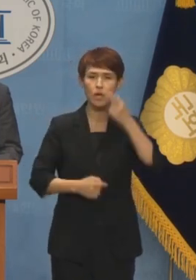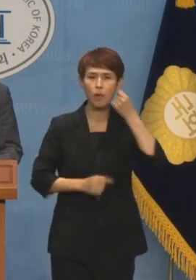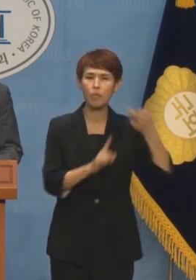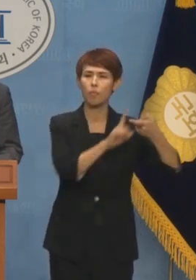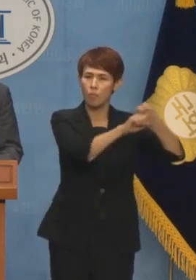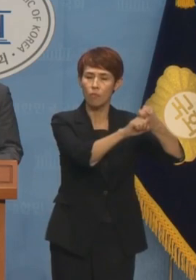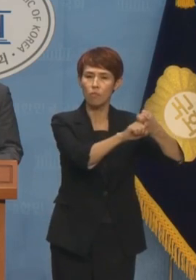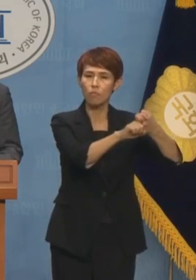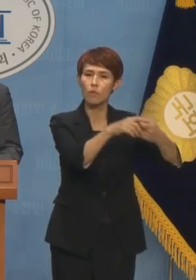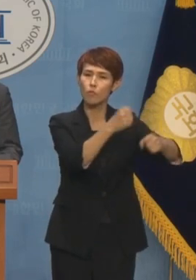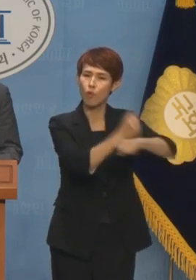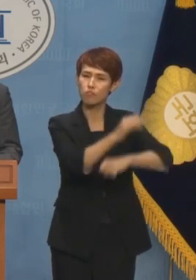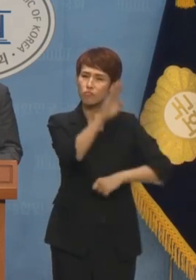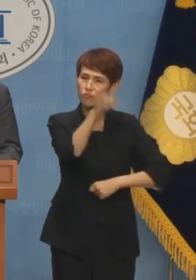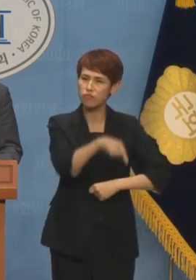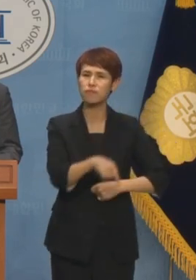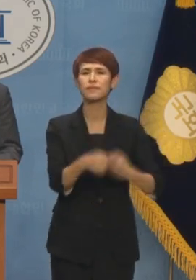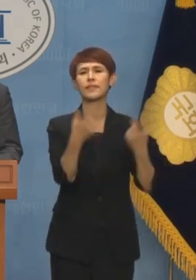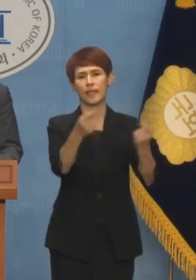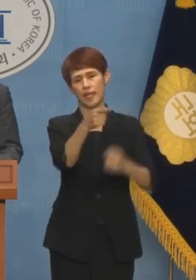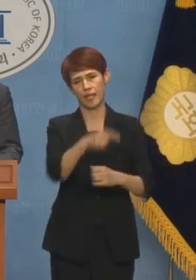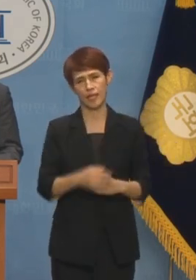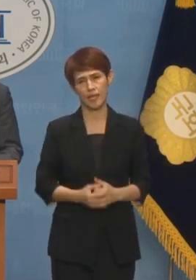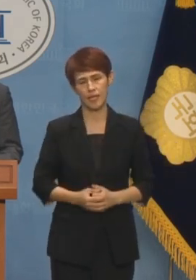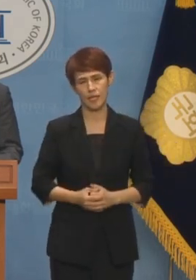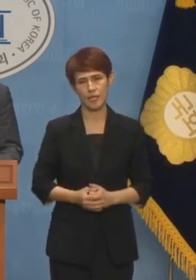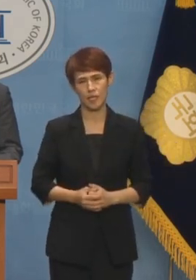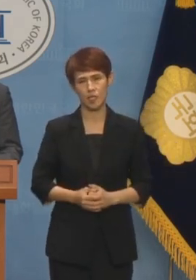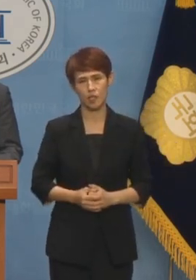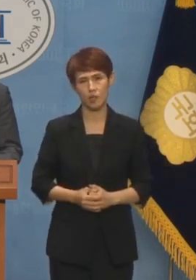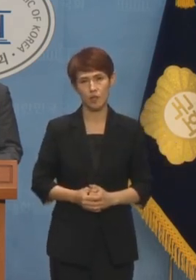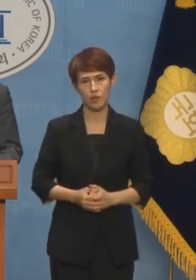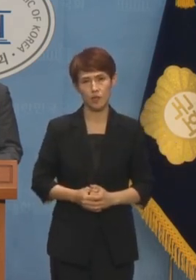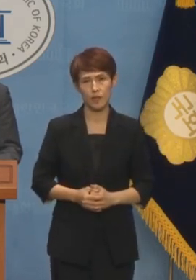보훈부에 가까운 논란을 일으켜 왔기 때문입니다.